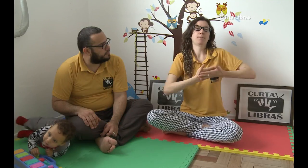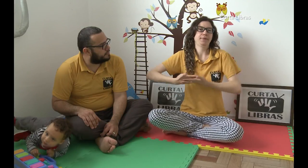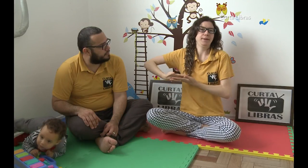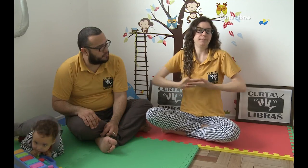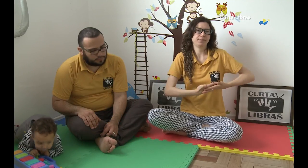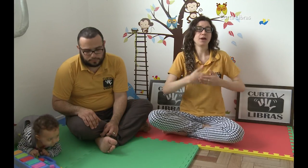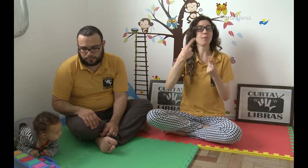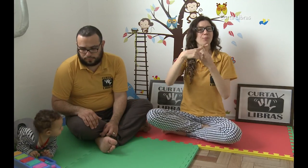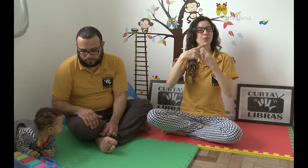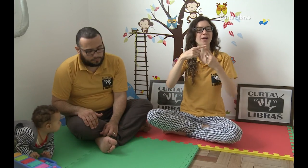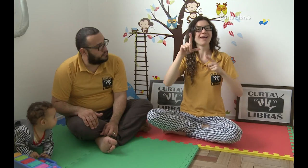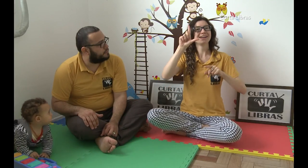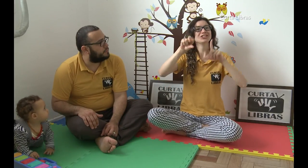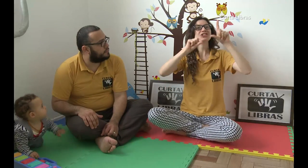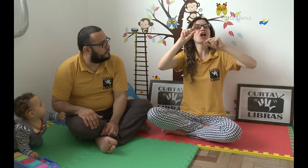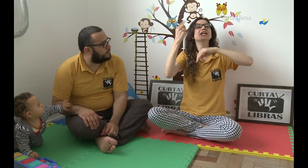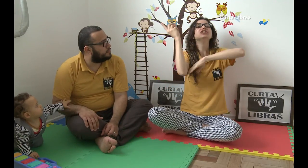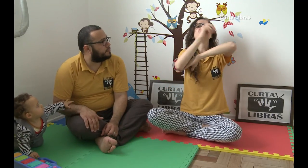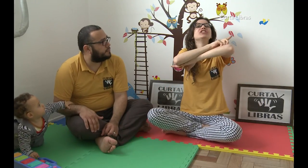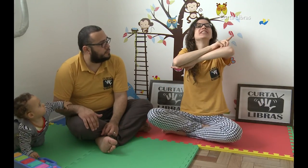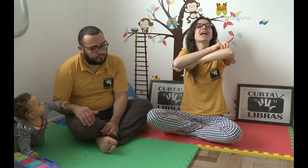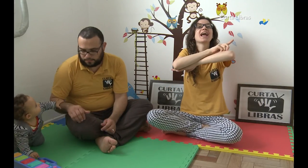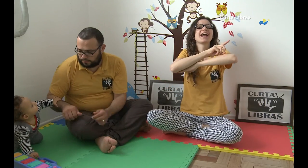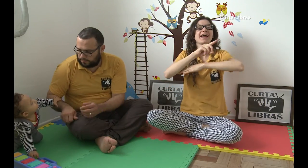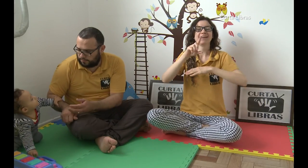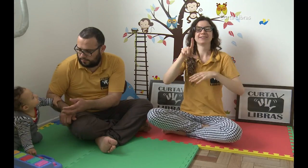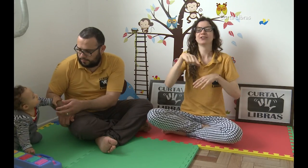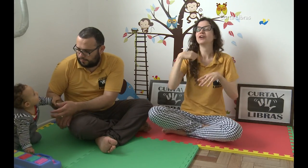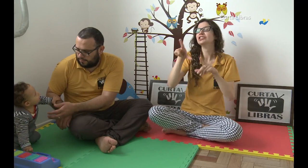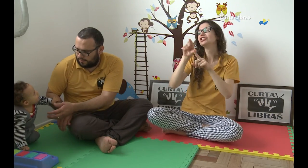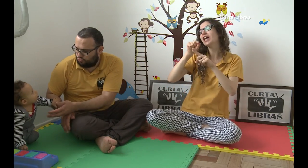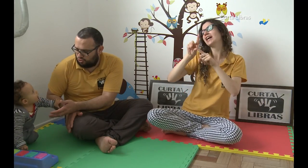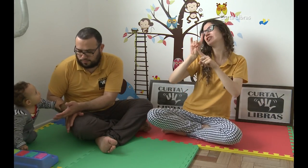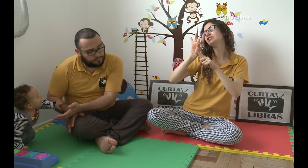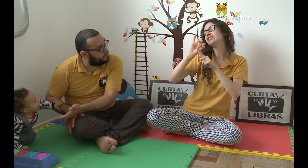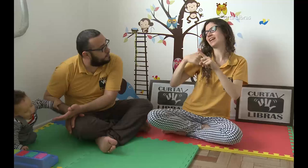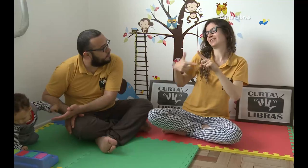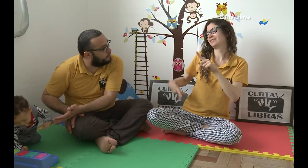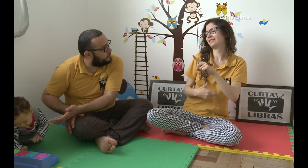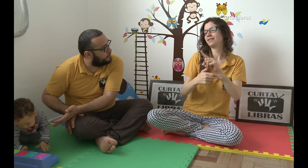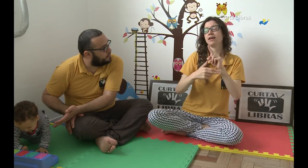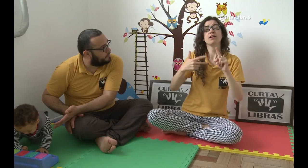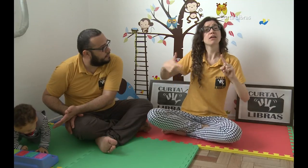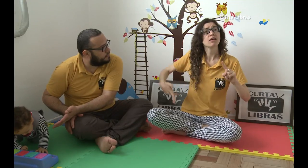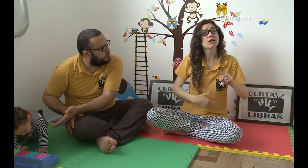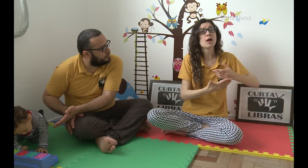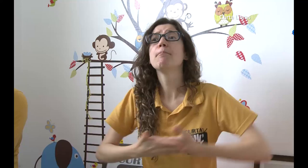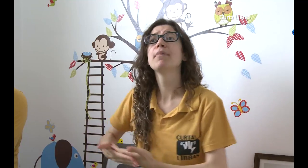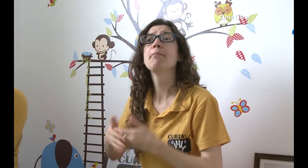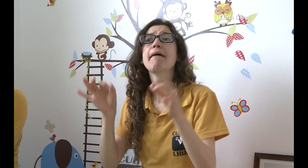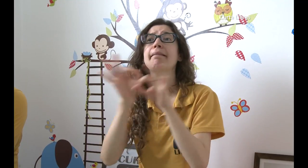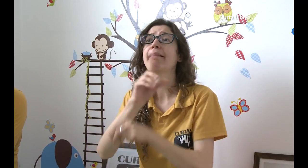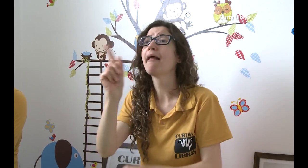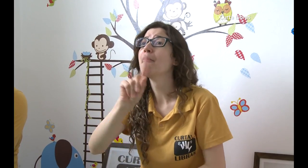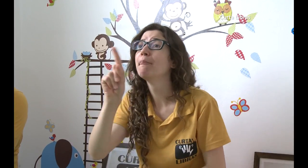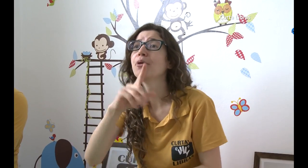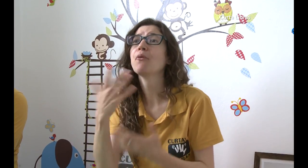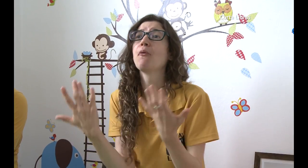para a saúde do bebê Porque ele precisa escolher O dia e a hora de nascer Na cesárea o bebê não escolhe E a maioria